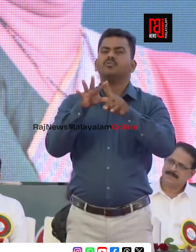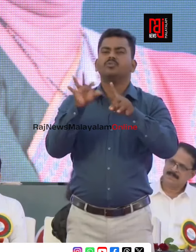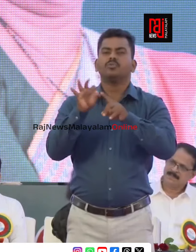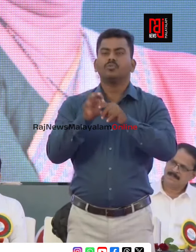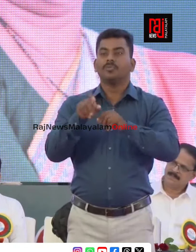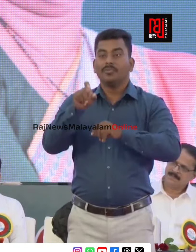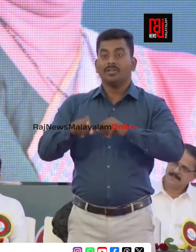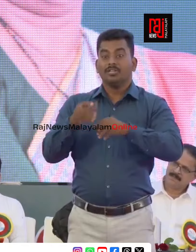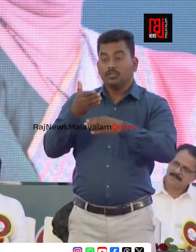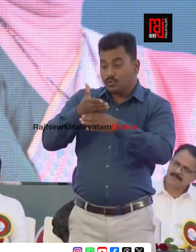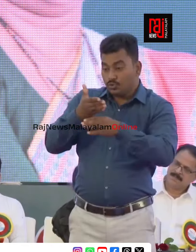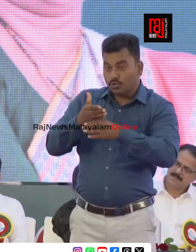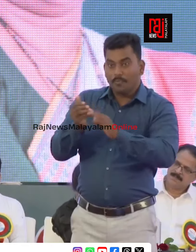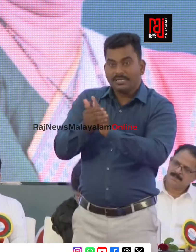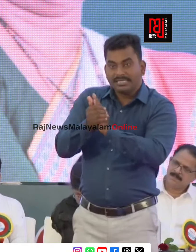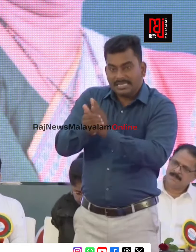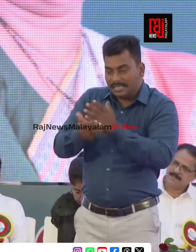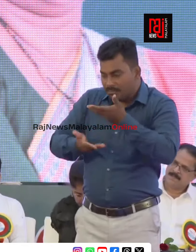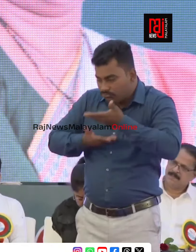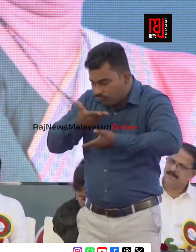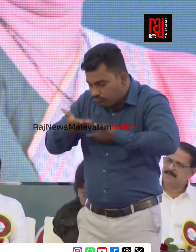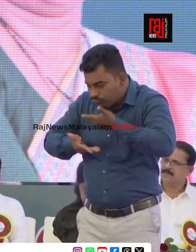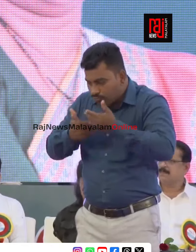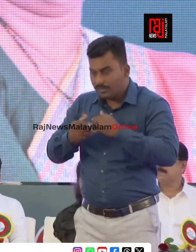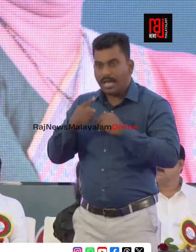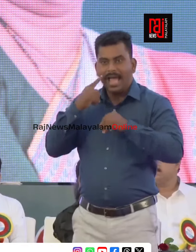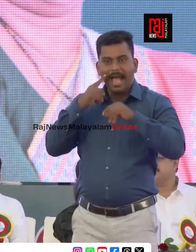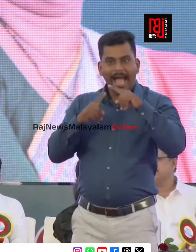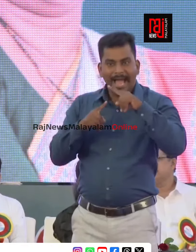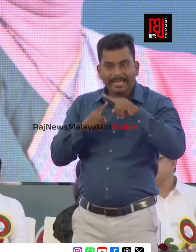വിവരസാങ്കേതിക വിദ്യയുടെ പരിശീലനം തുടങ്ങിയവ